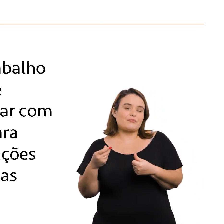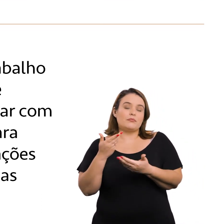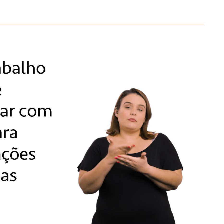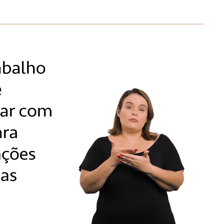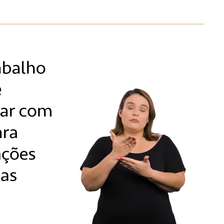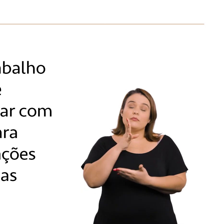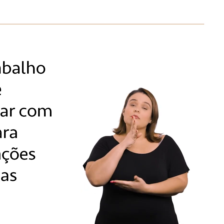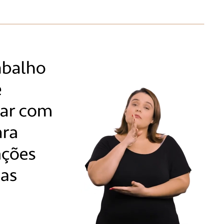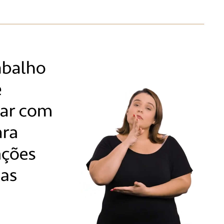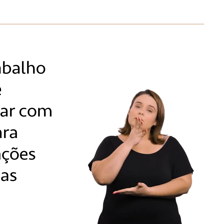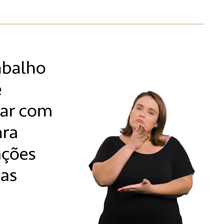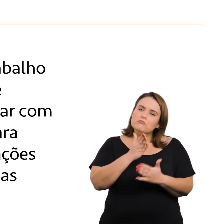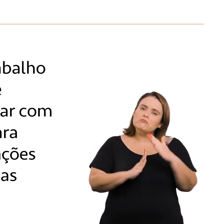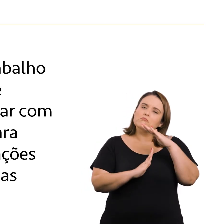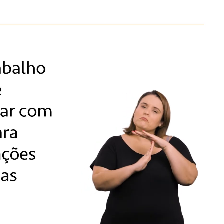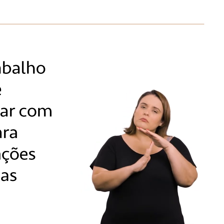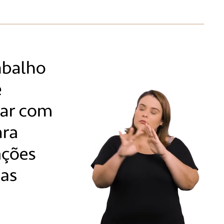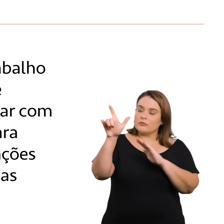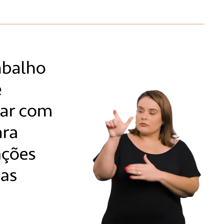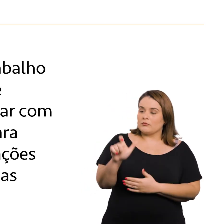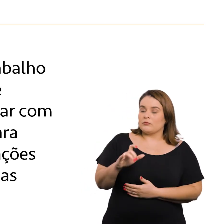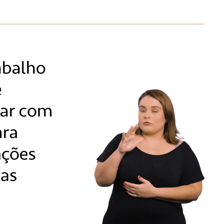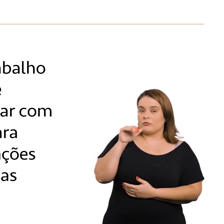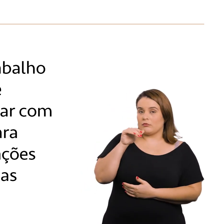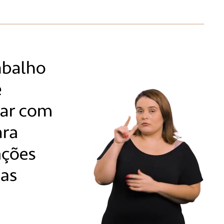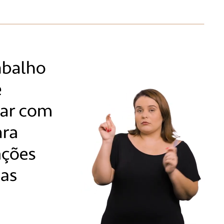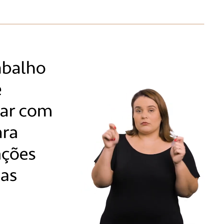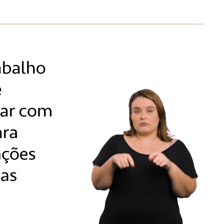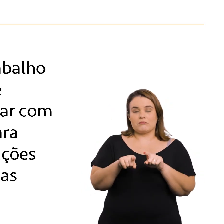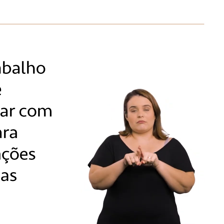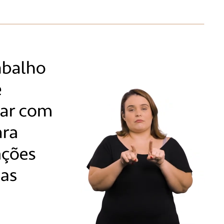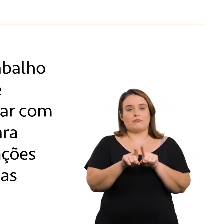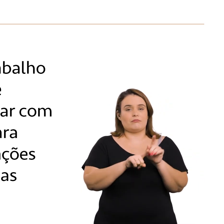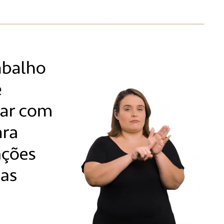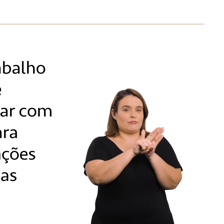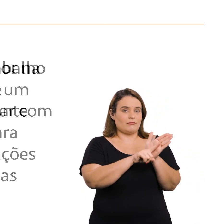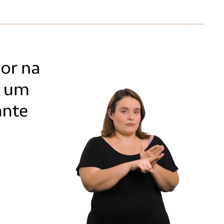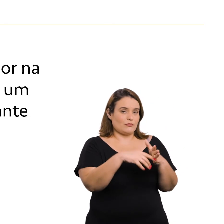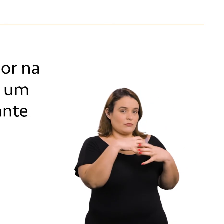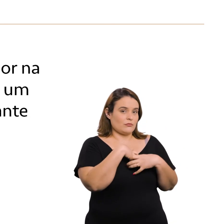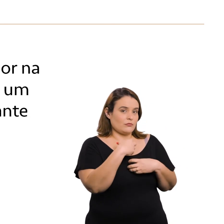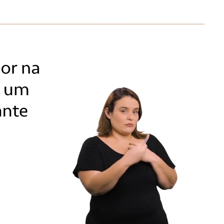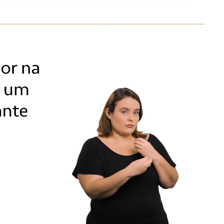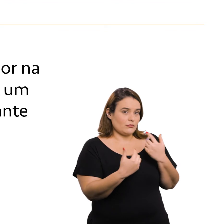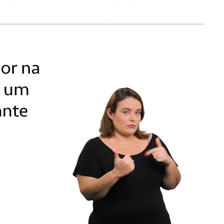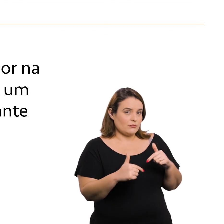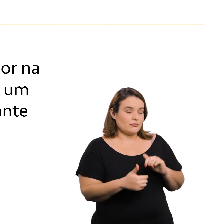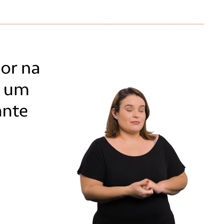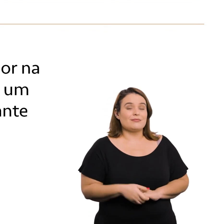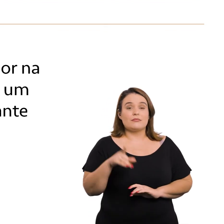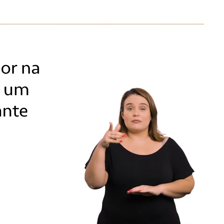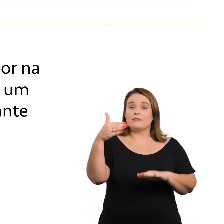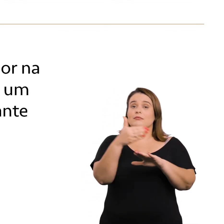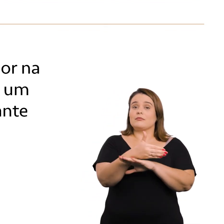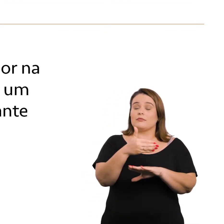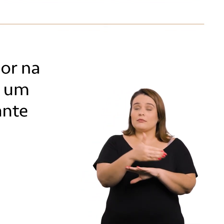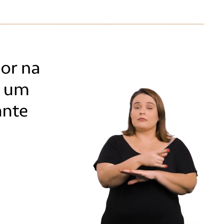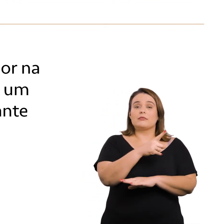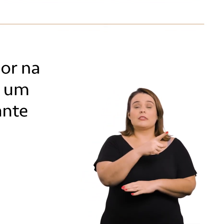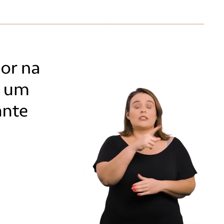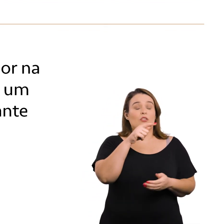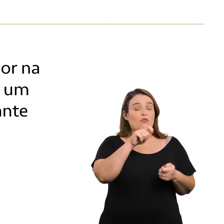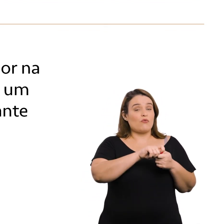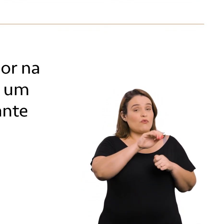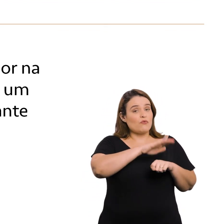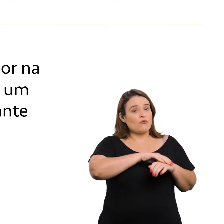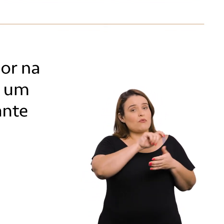e conhecer as limitações do trabalhador e analisar suas condições de trabalho. A participação do trabalhador na